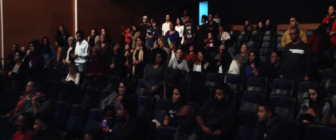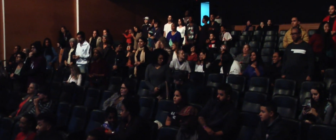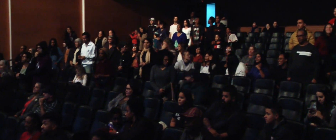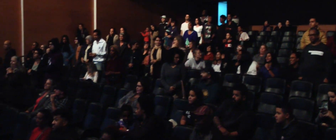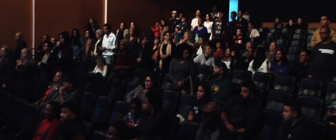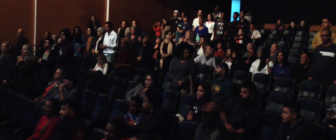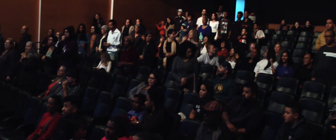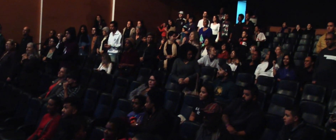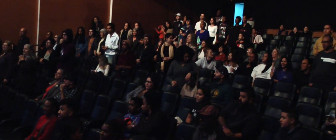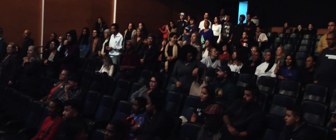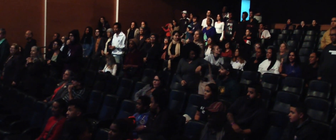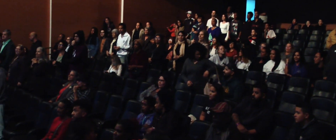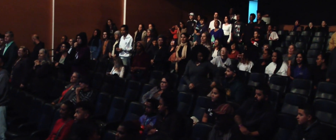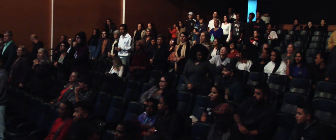Atenção para começar.